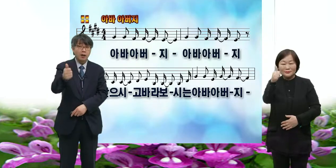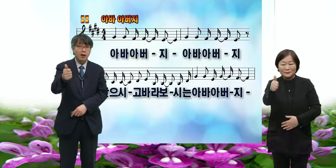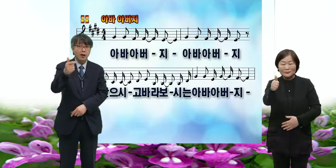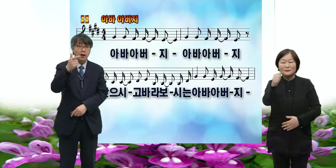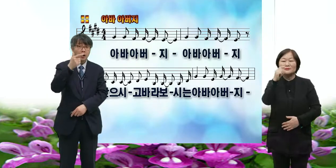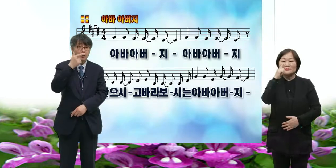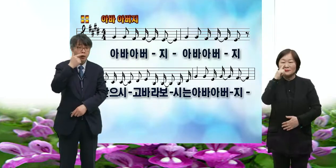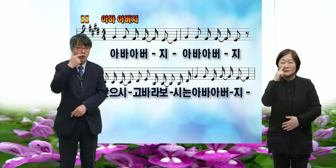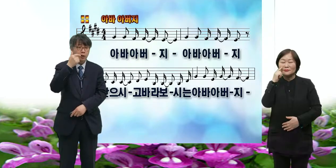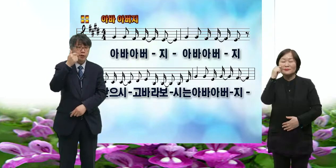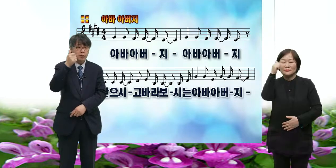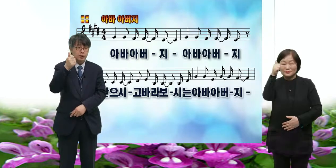아바